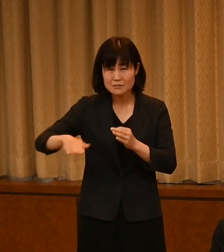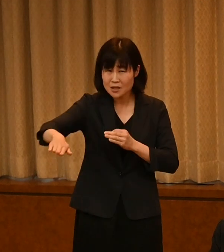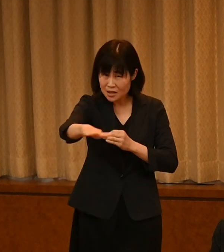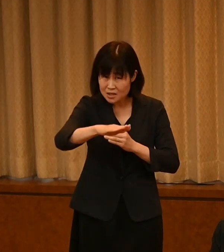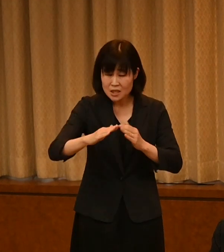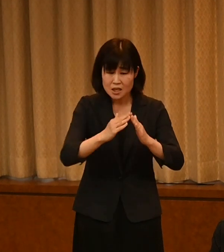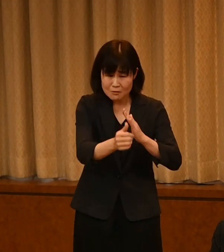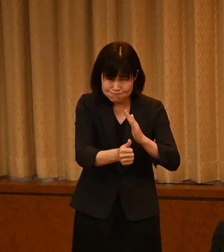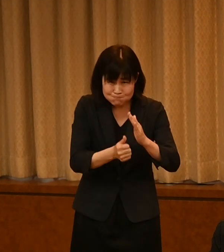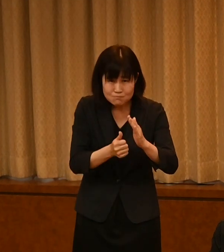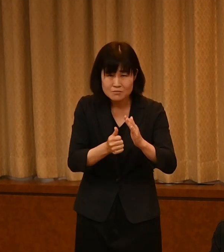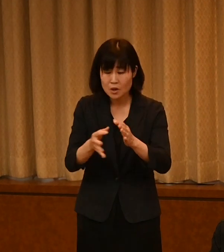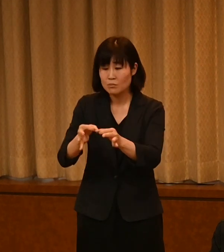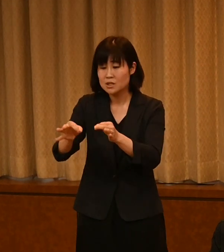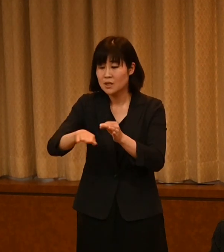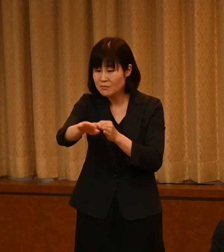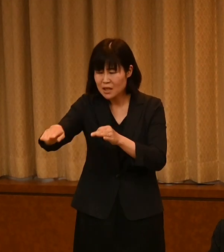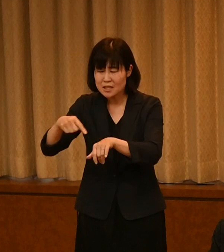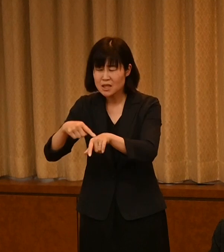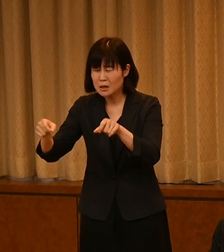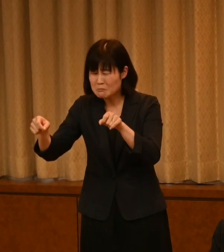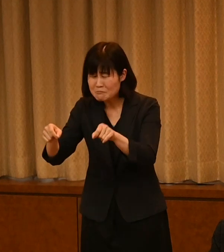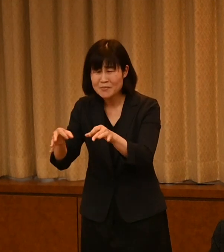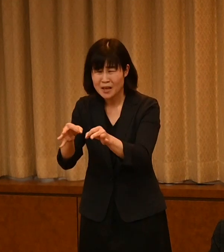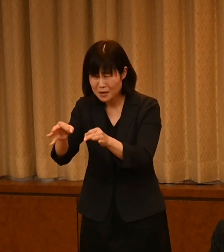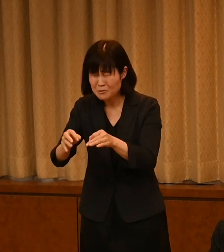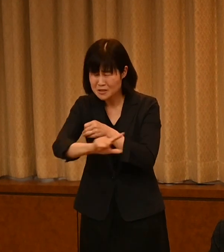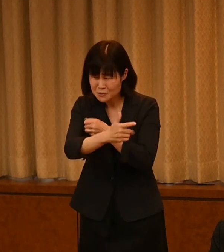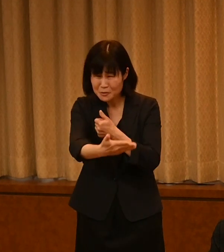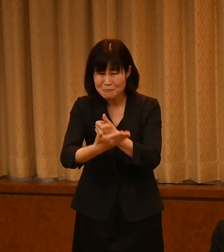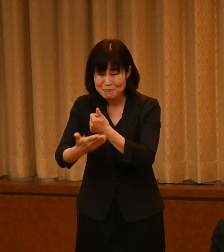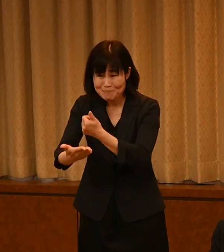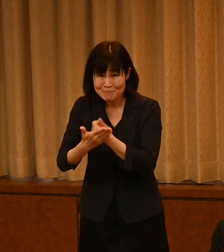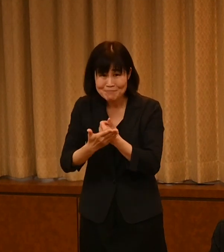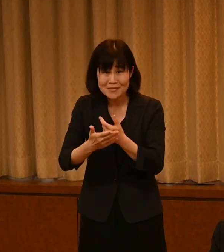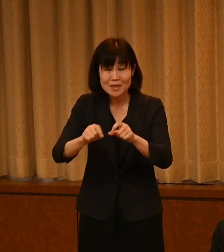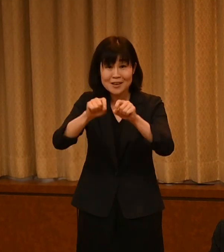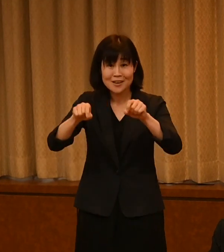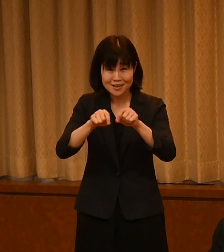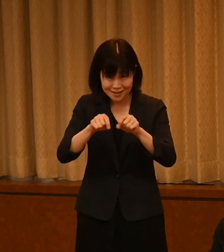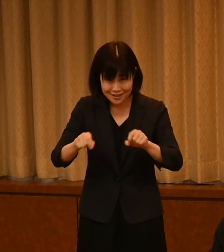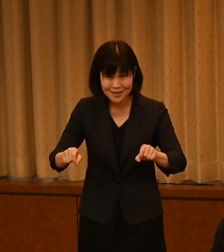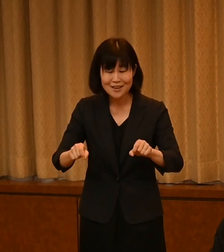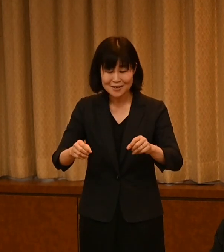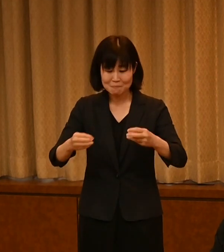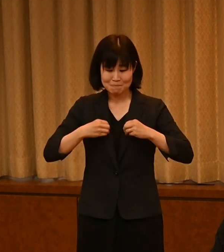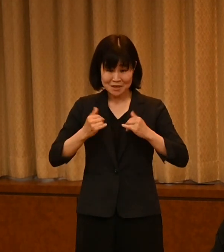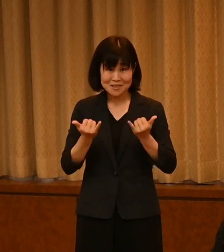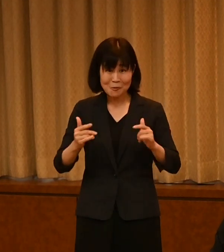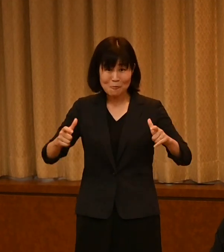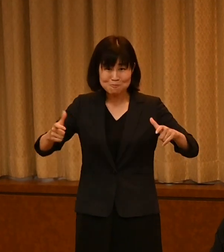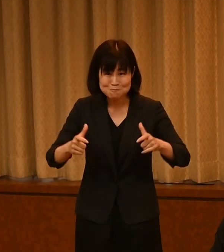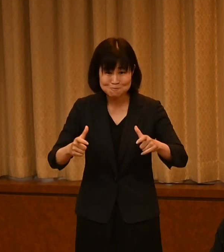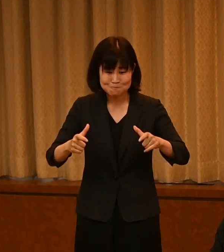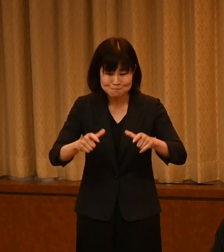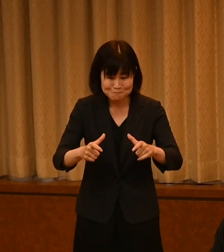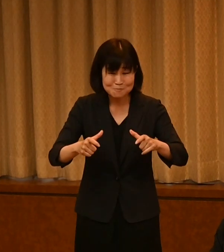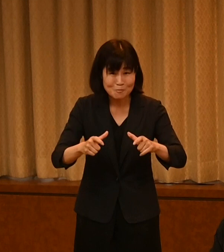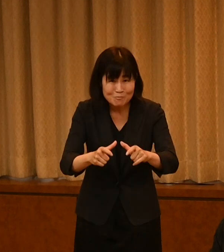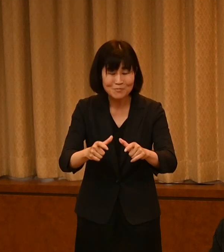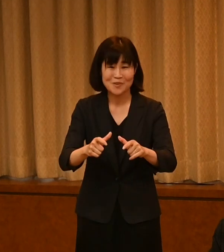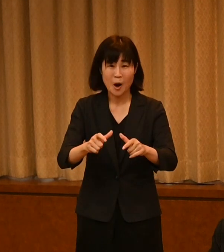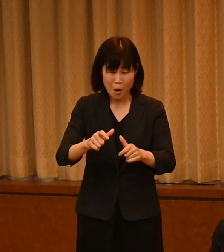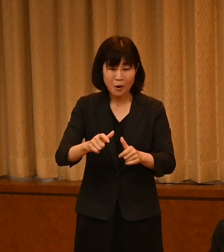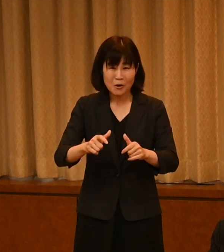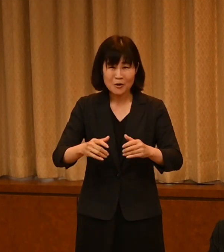短縮などに取り組んでいただいたことにより、新規感染者数は減少し、感染の拡大を一定程度